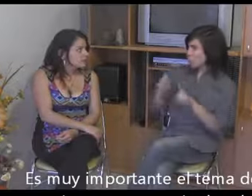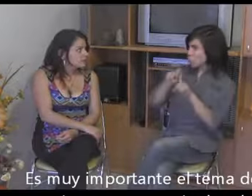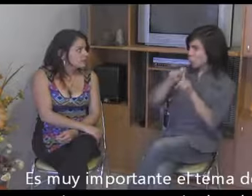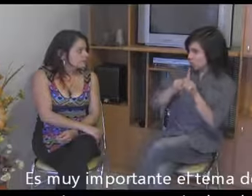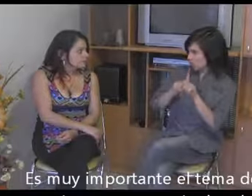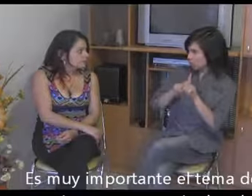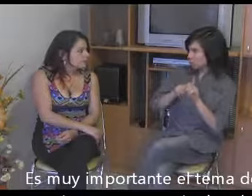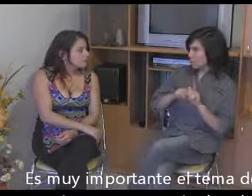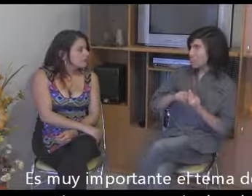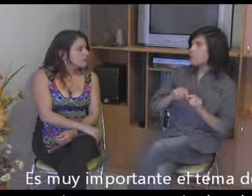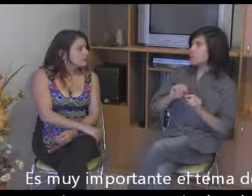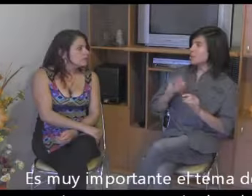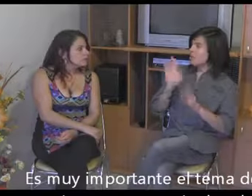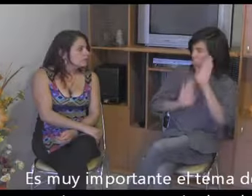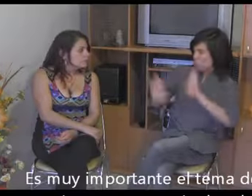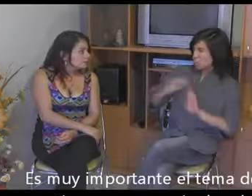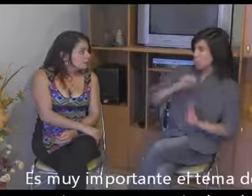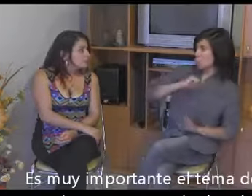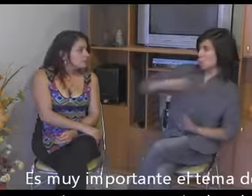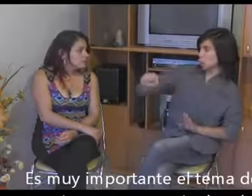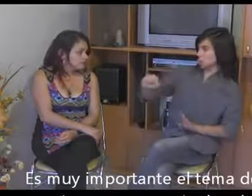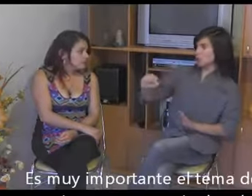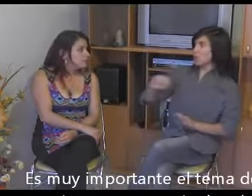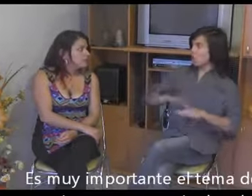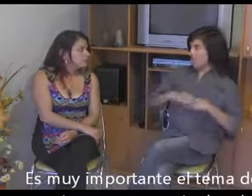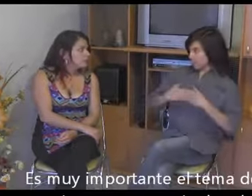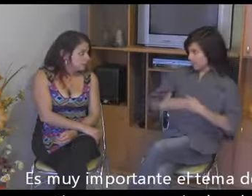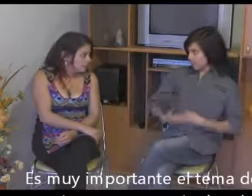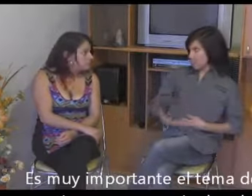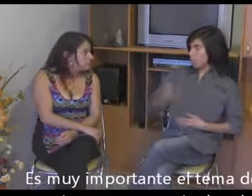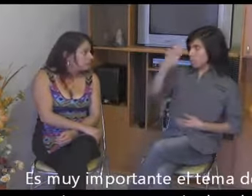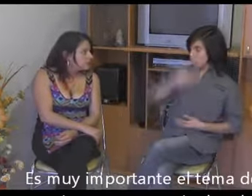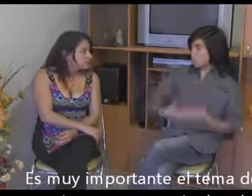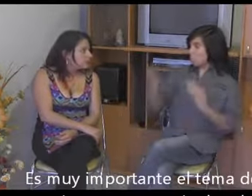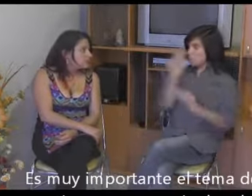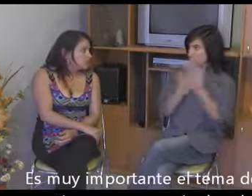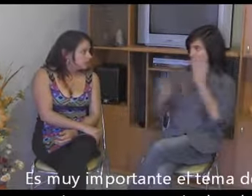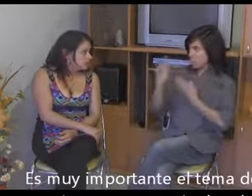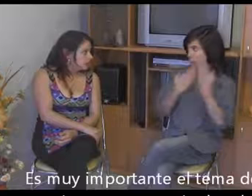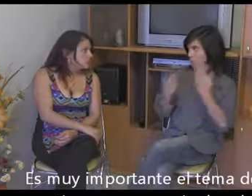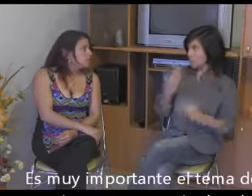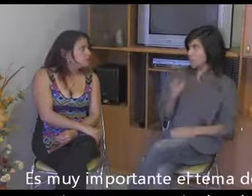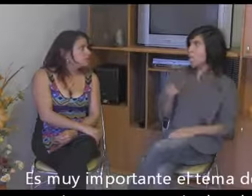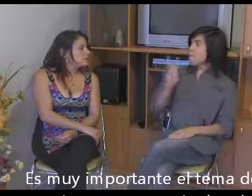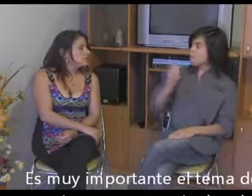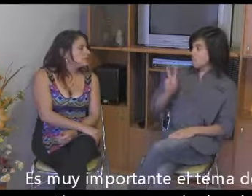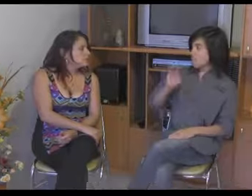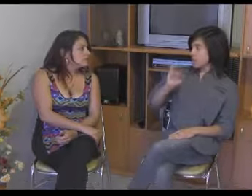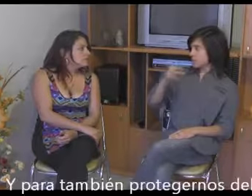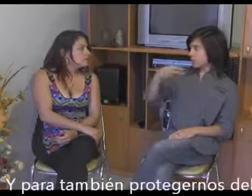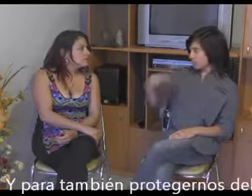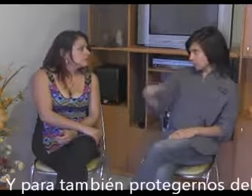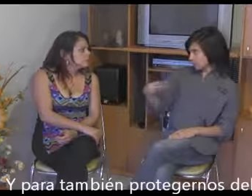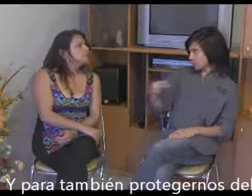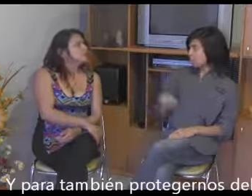Muy importante el tema del preservativo para prevenir el embarazo, para protegernos del VIH también.